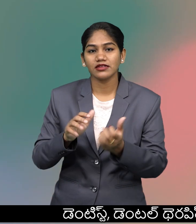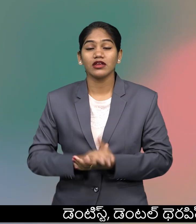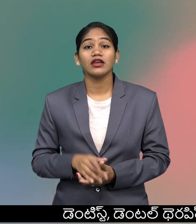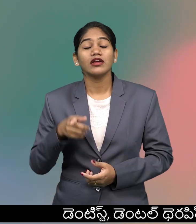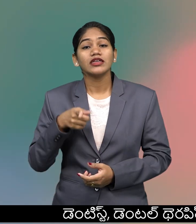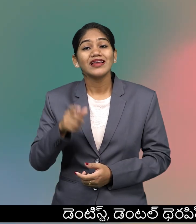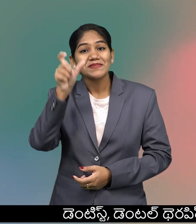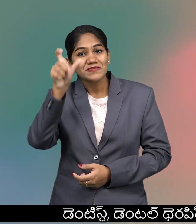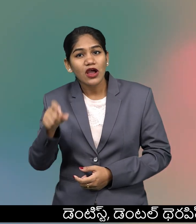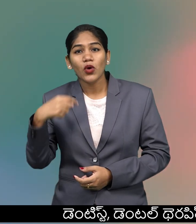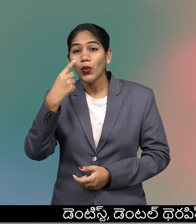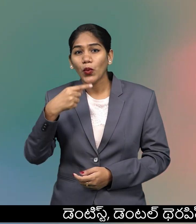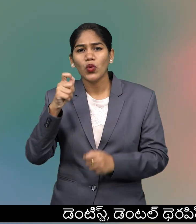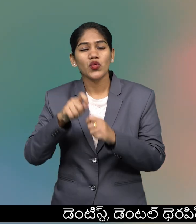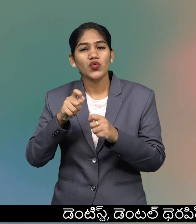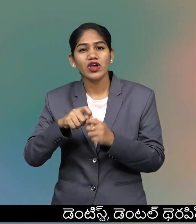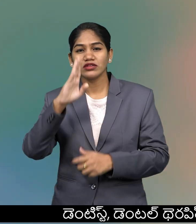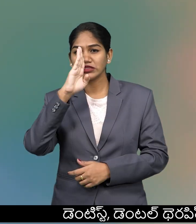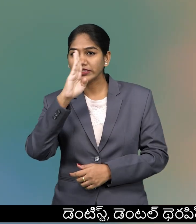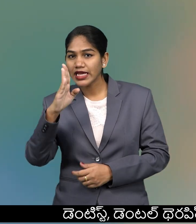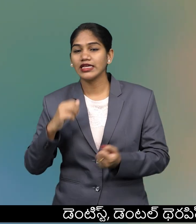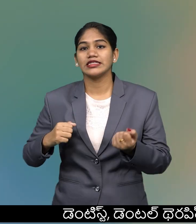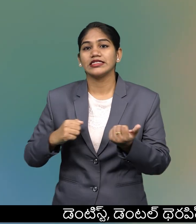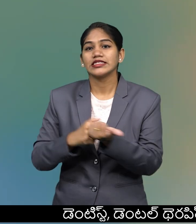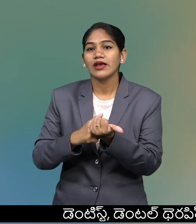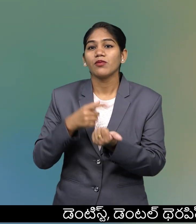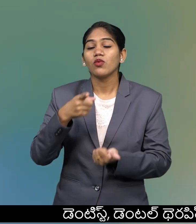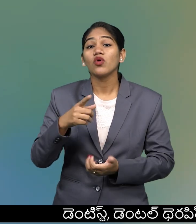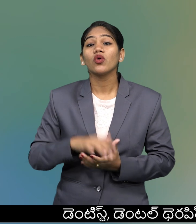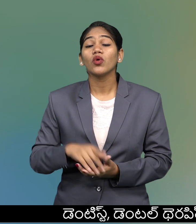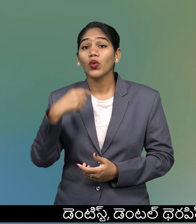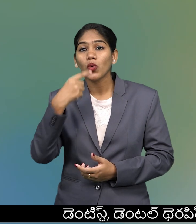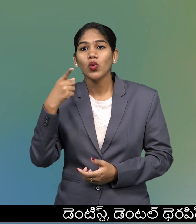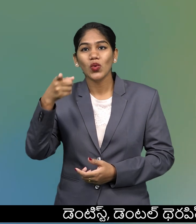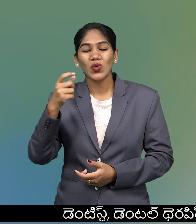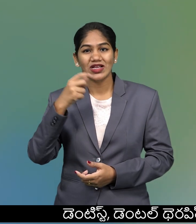డెంటిస్ట్ డెంటల్ థెరపిస్ట్కు ప్రత్యక్ష మద్దతు అందించే వ్యక్తి.